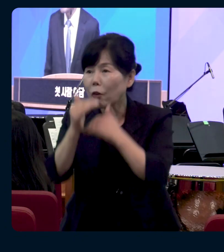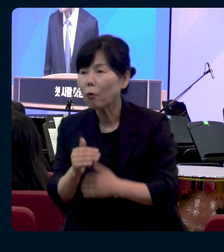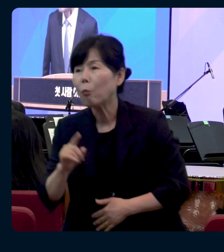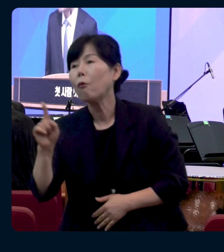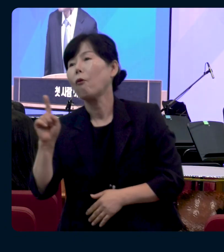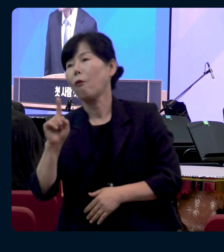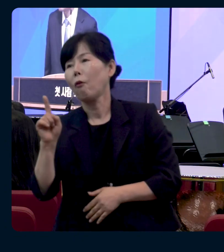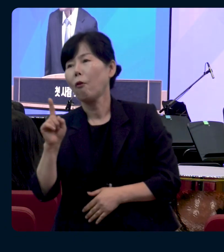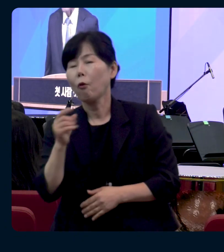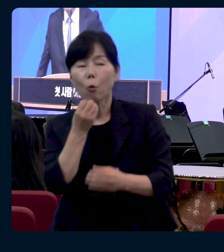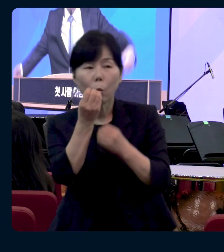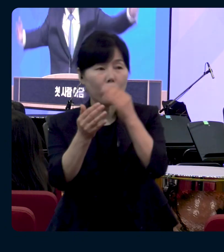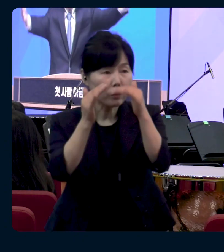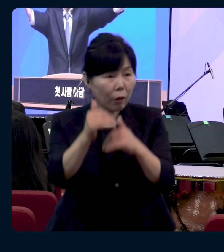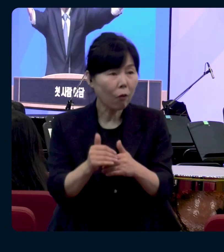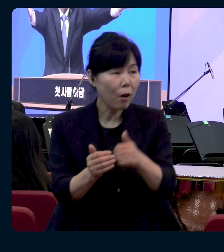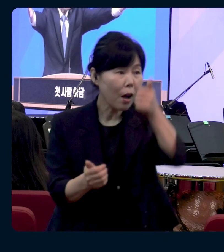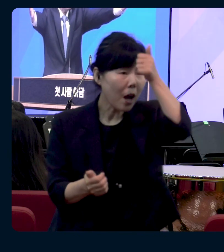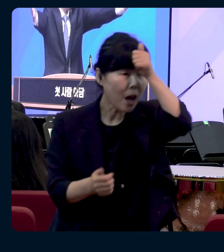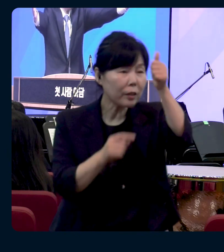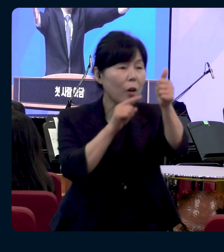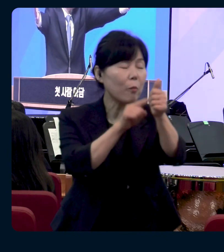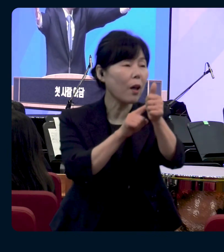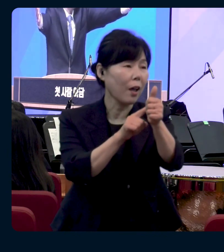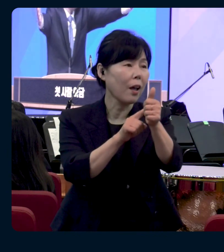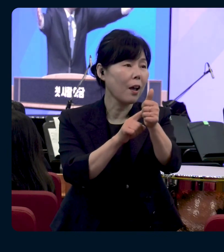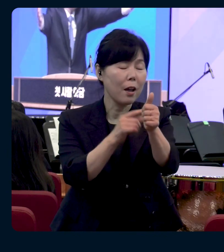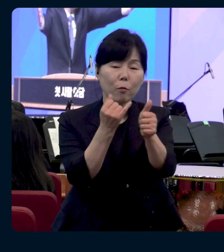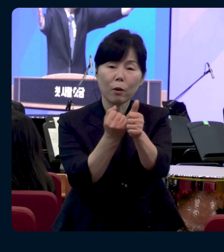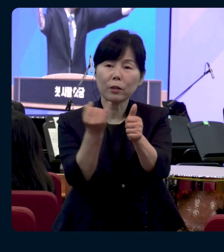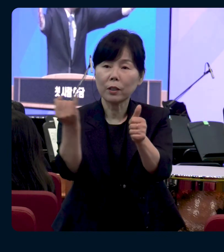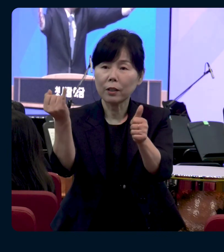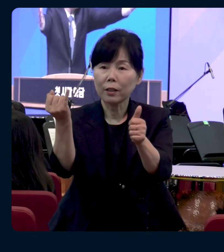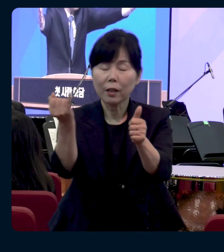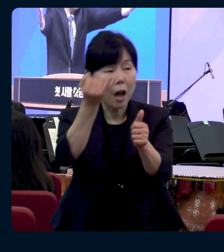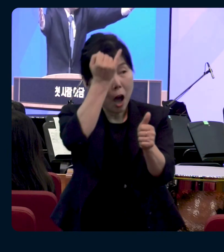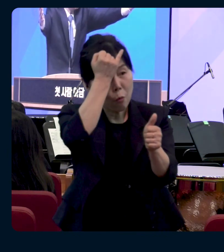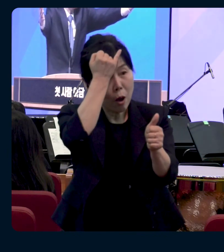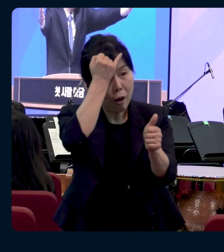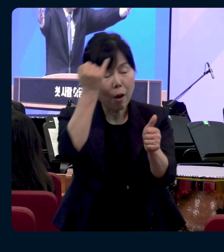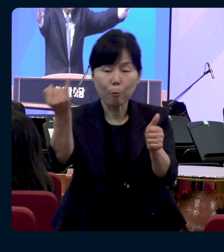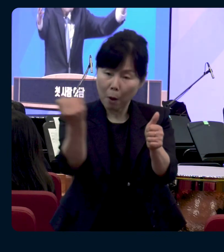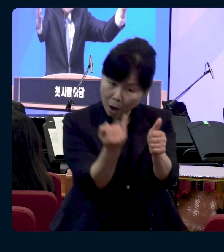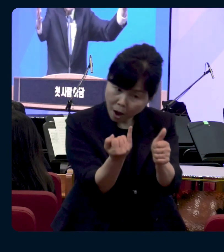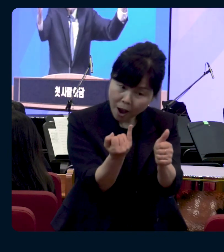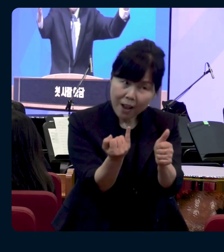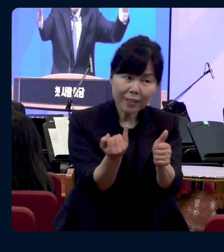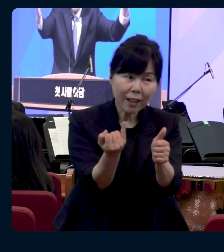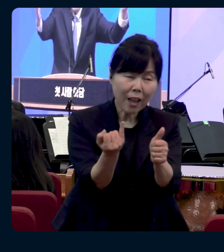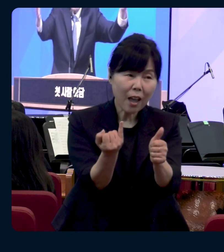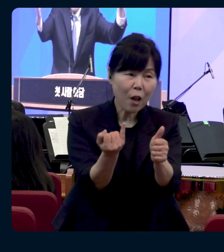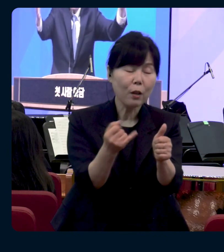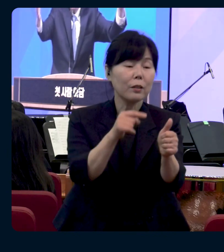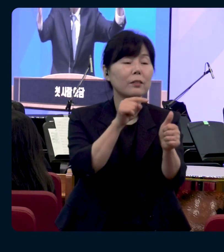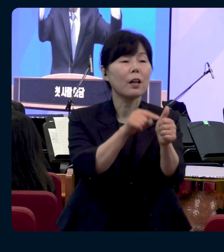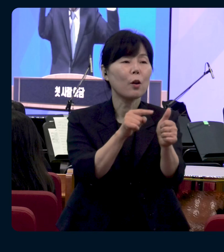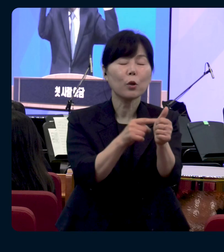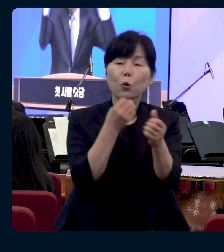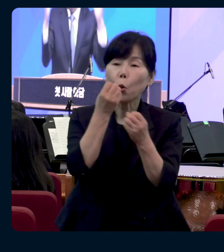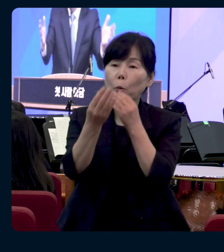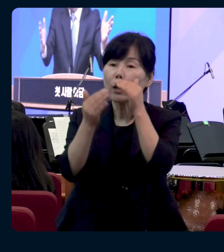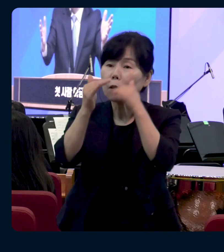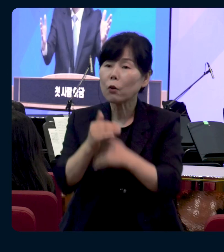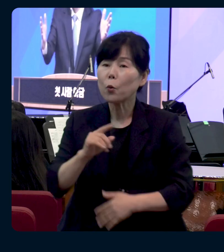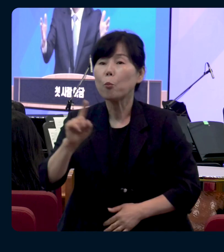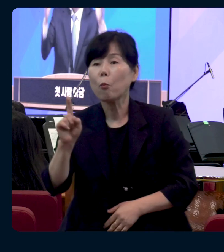중요합니다. 처음 돕는 배필로 이 하와가 왔을 때 그때 첫사람 아담이